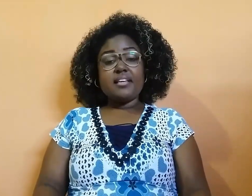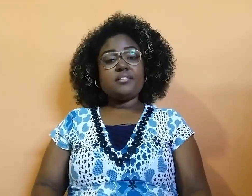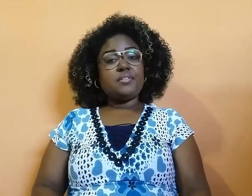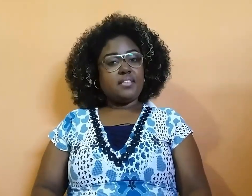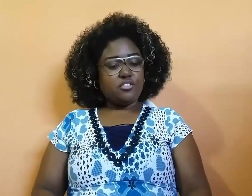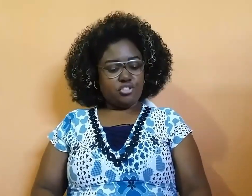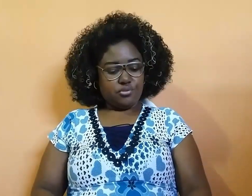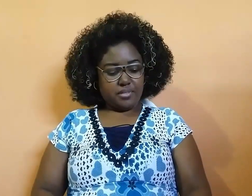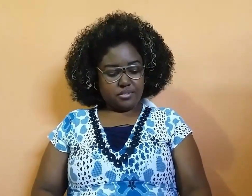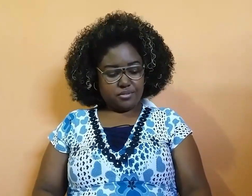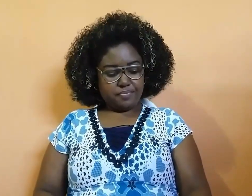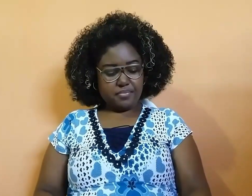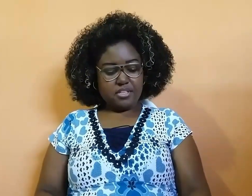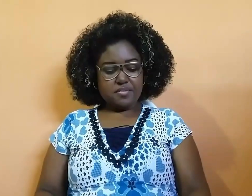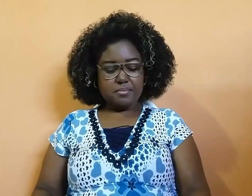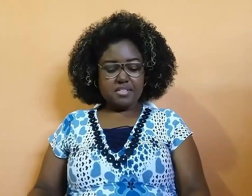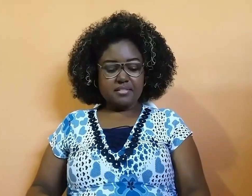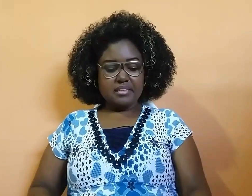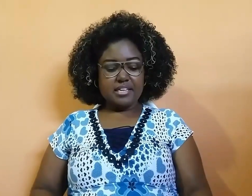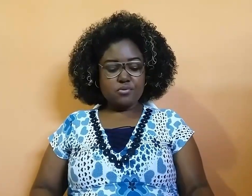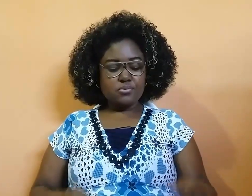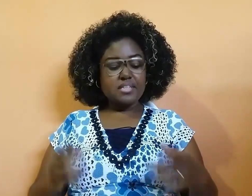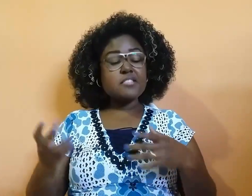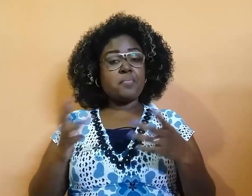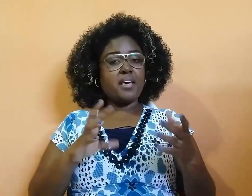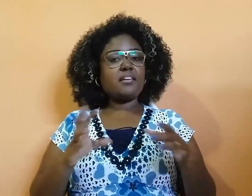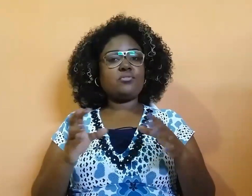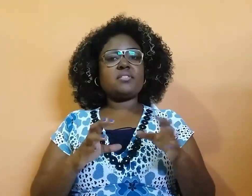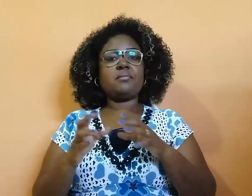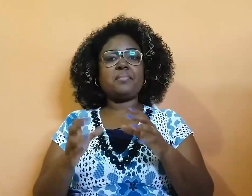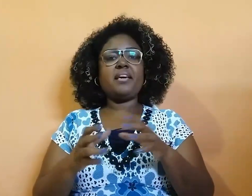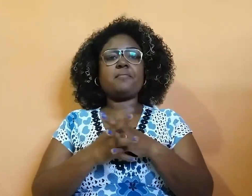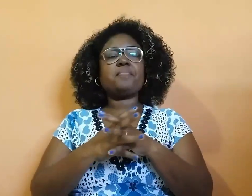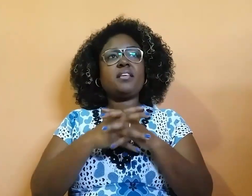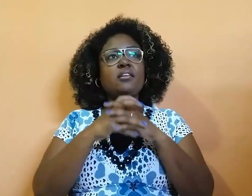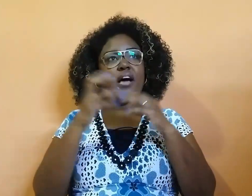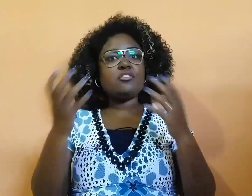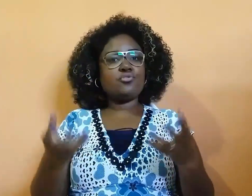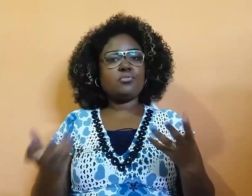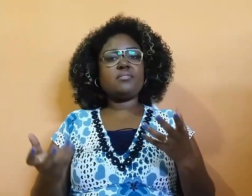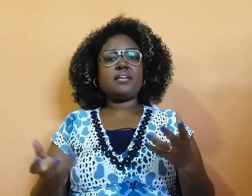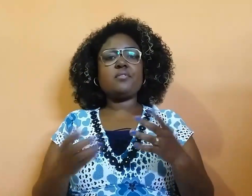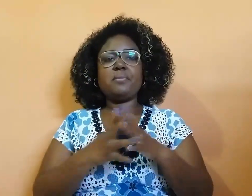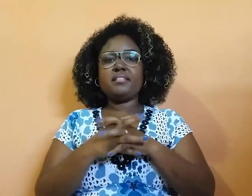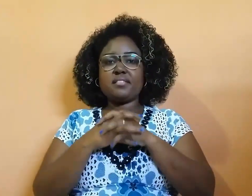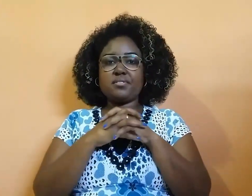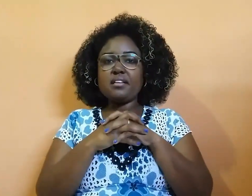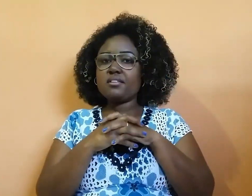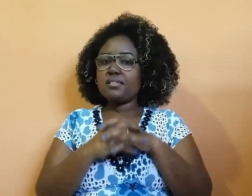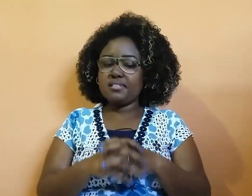tendo entendido isso nós vamos entender alguns aspectos também que ajudam na compreensão da língua de